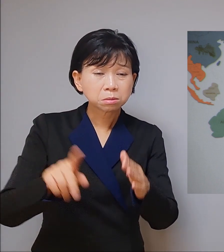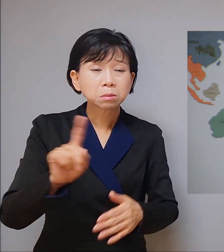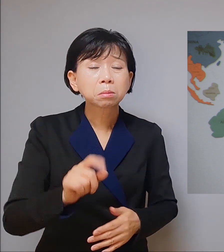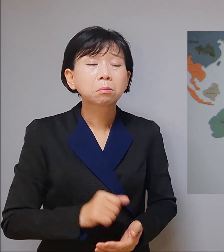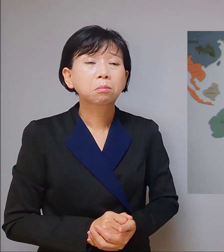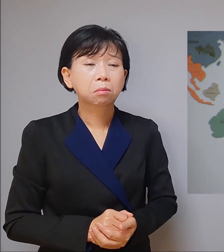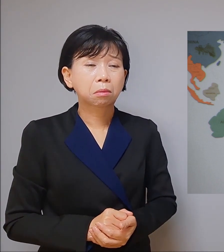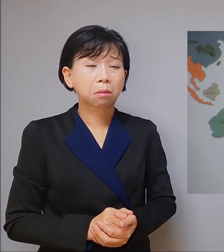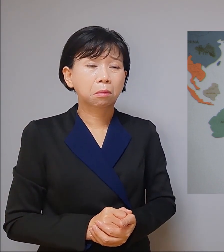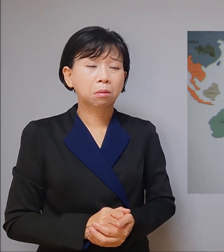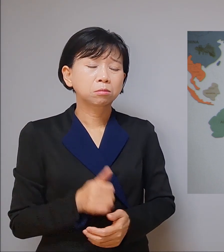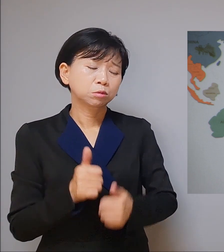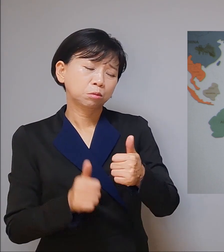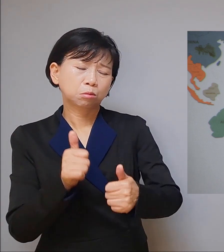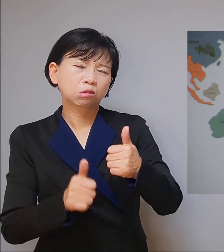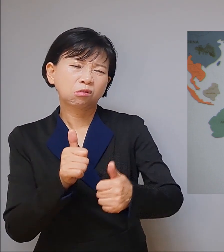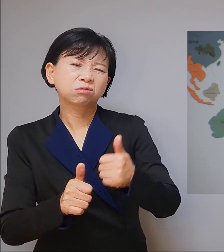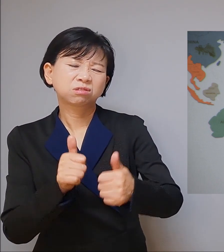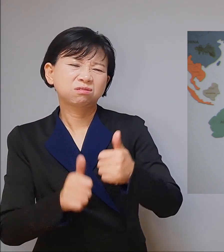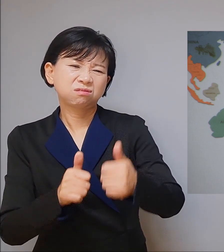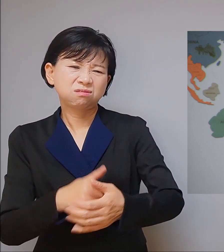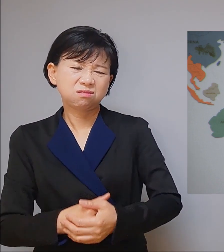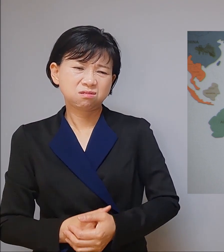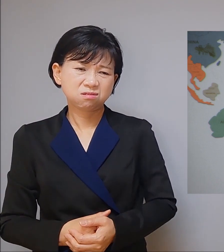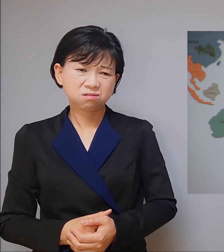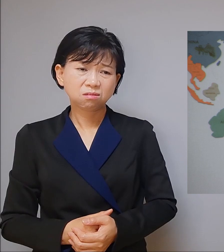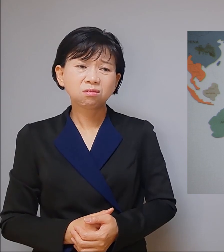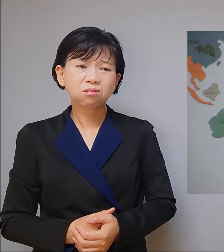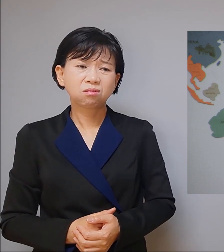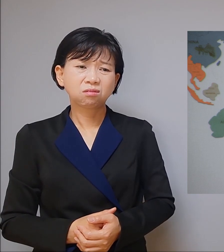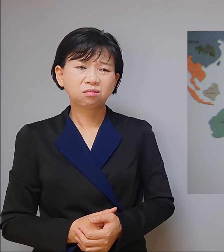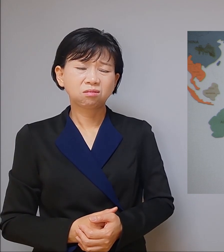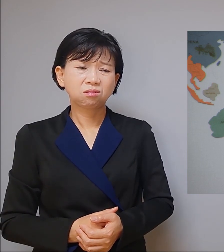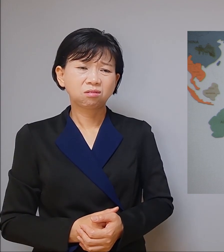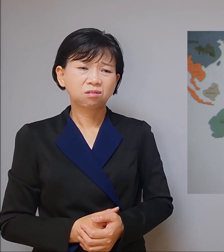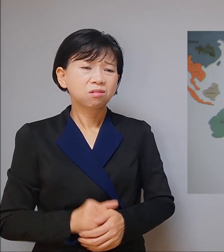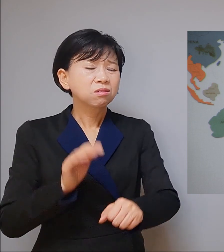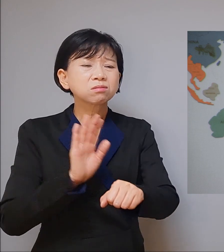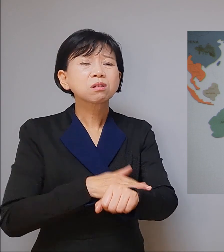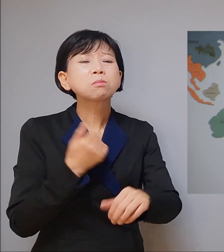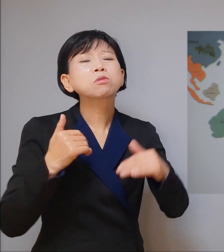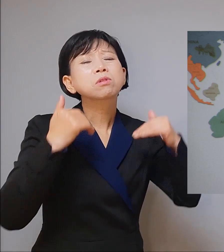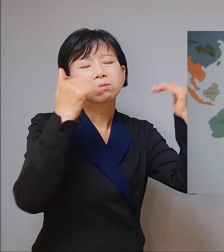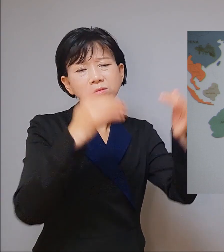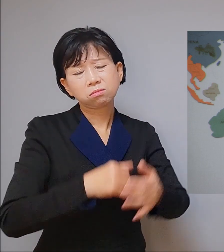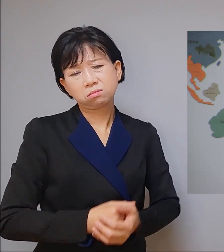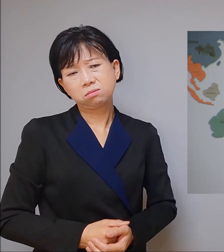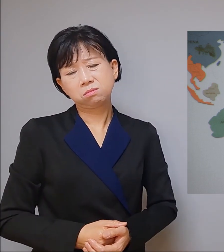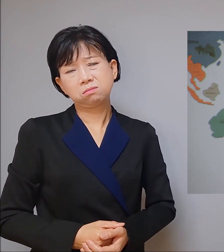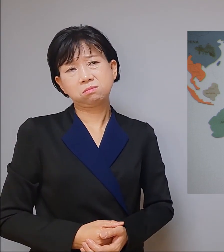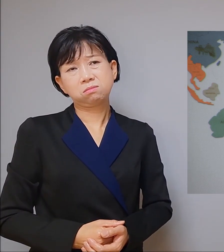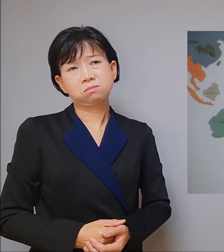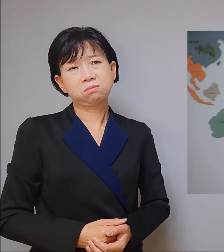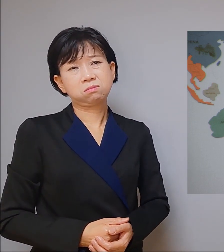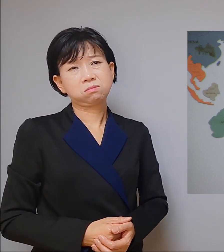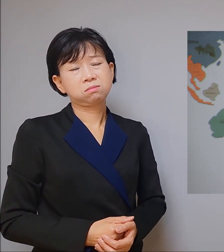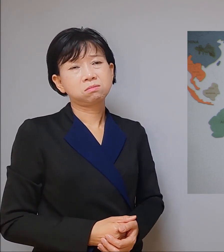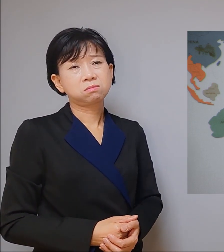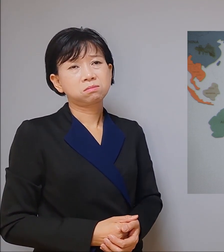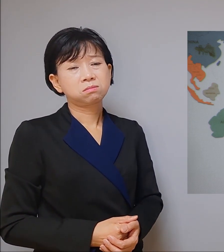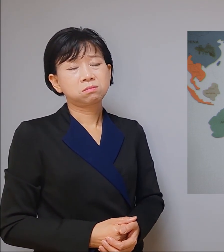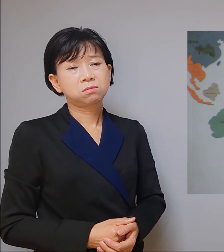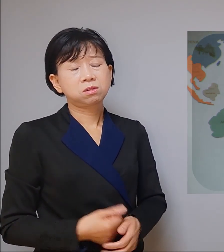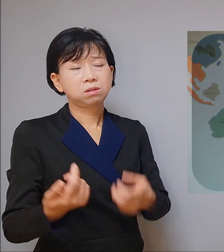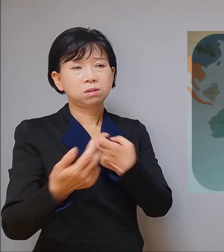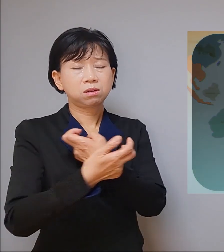때문에 힘겨루기를 합니다. 우리의 신분을 잘못 알아서 삐뚤어진 성장을 불러오는 거죠.